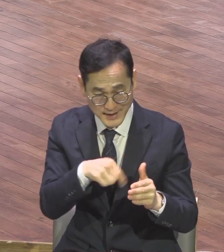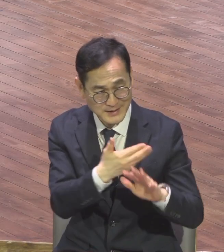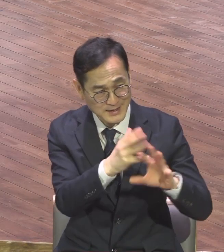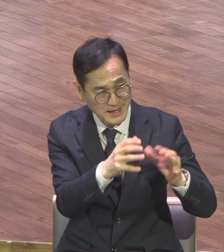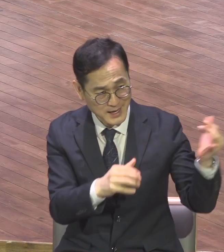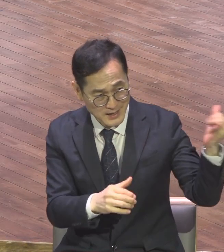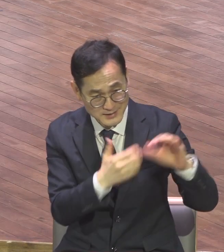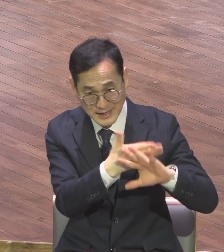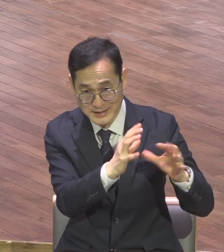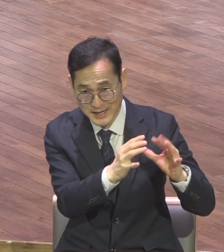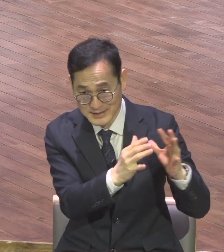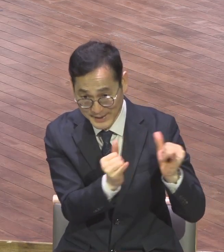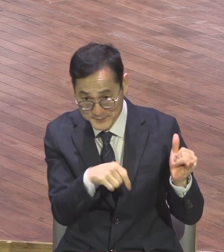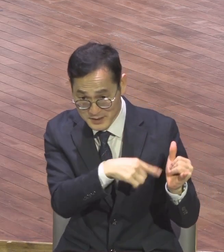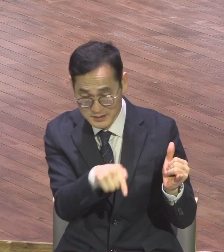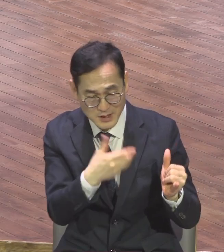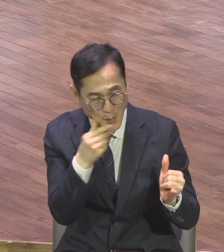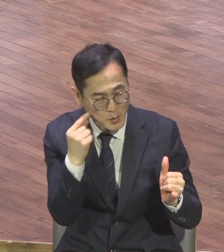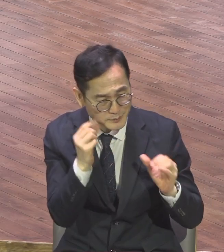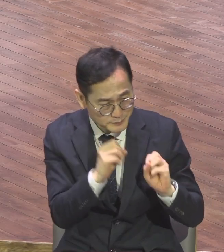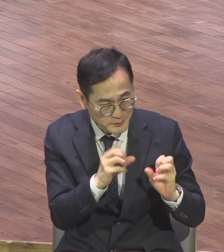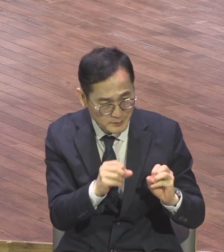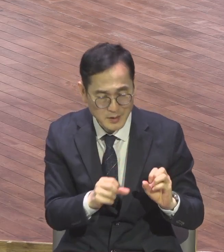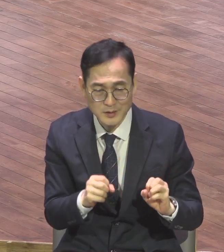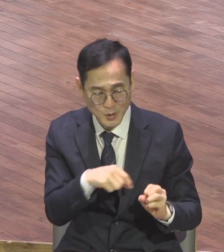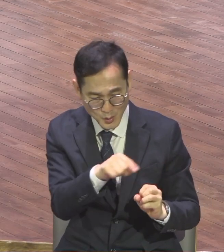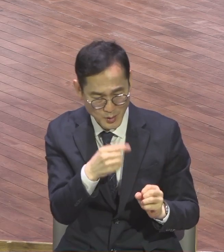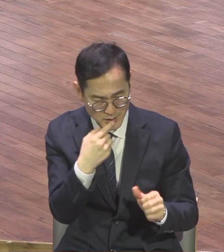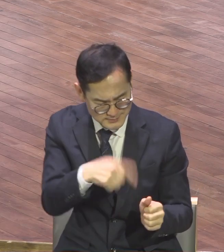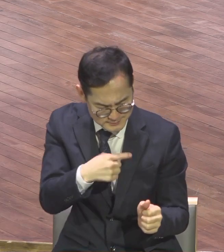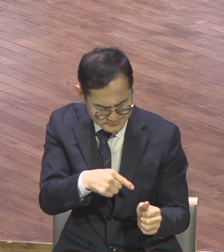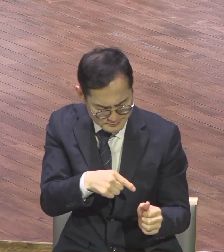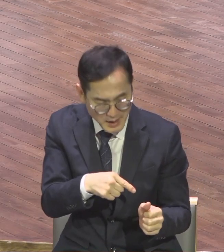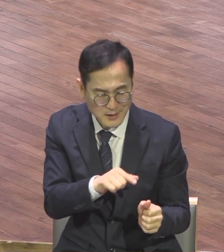투트랙을 이제 이 전략을 가지고 그렇게